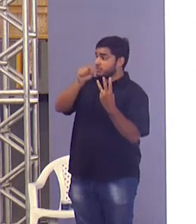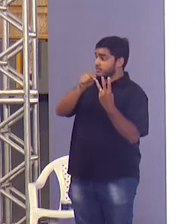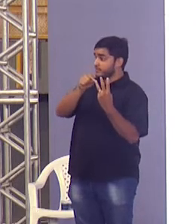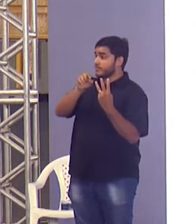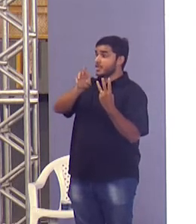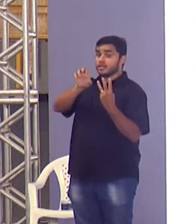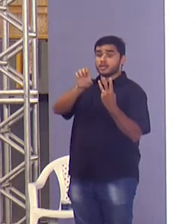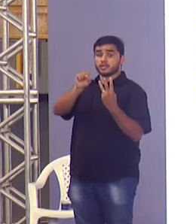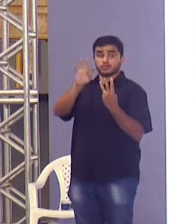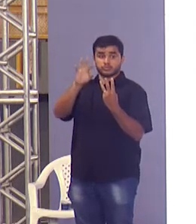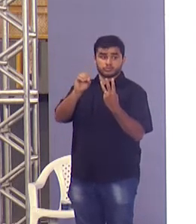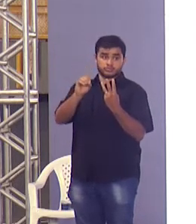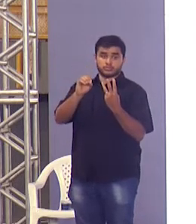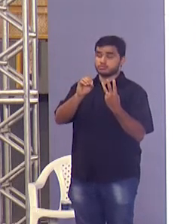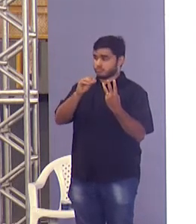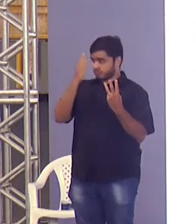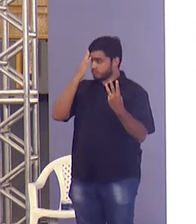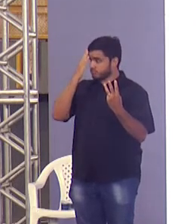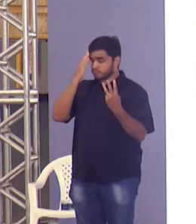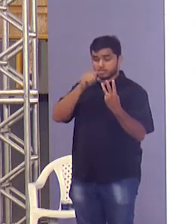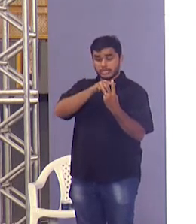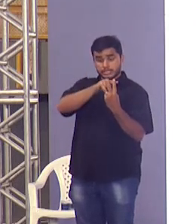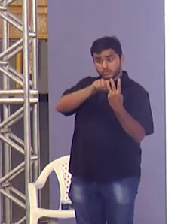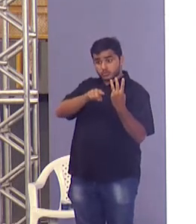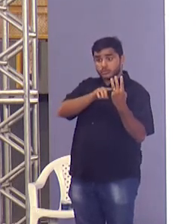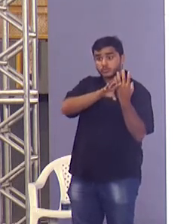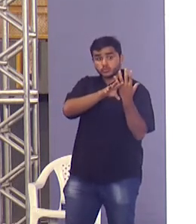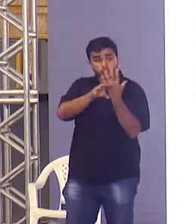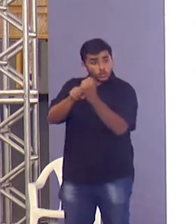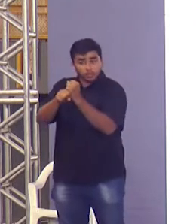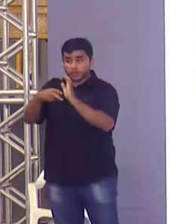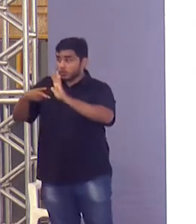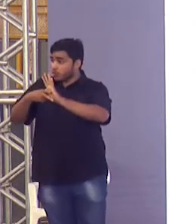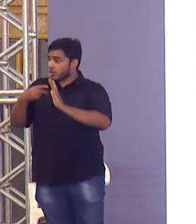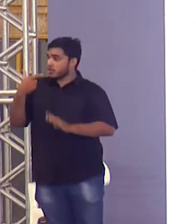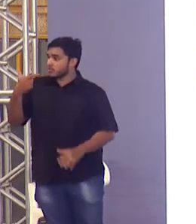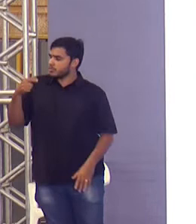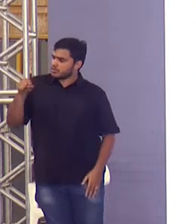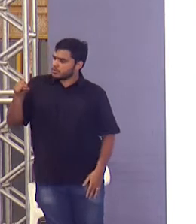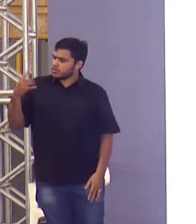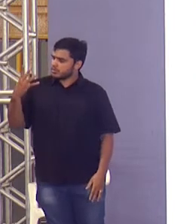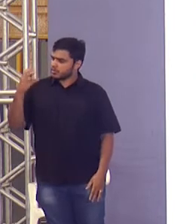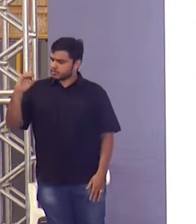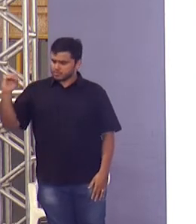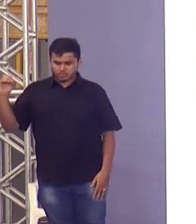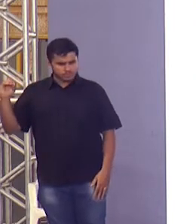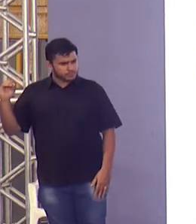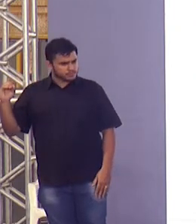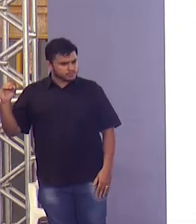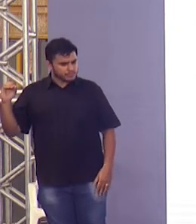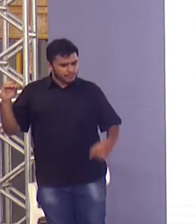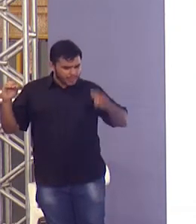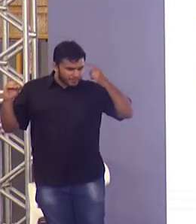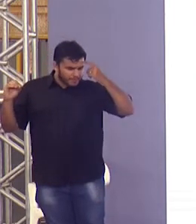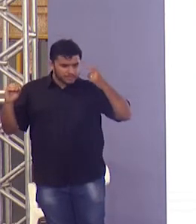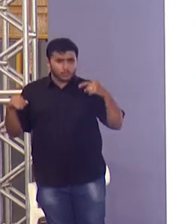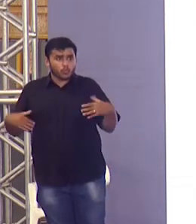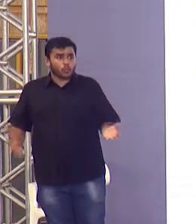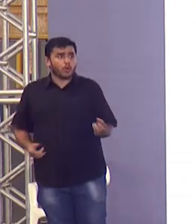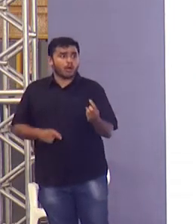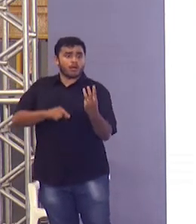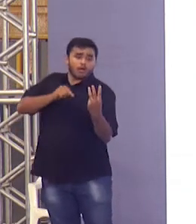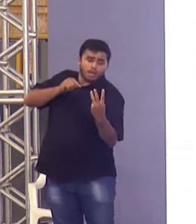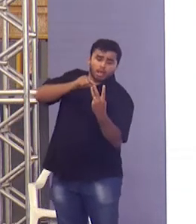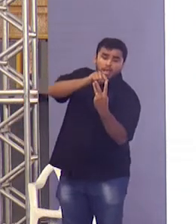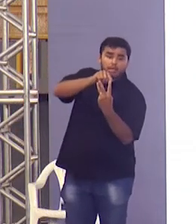Eu sei que muitos de vocês talvez não tenham nem ideia de como é que a gente vai fazer esse problema, porque